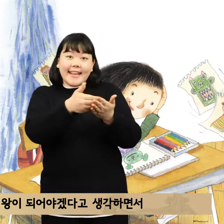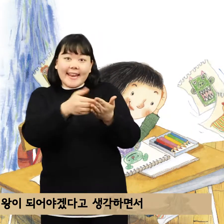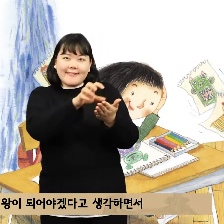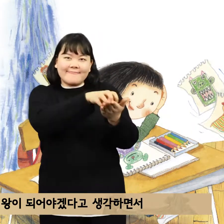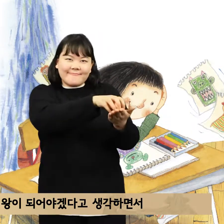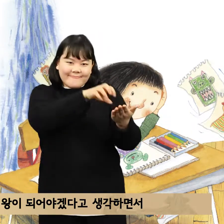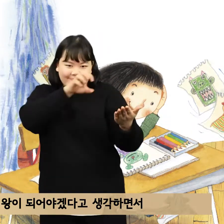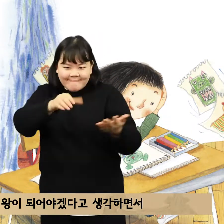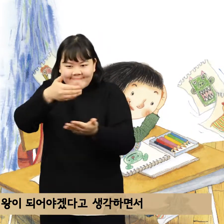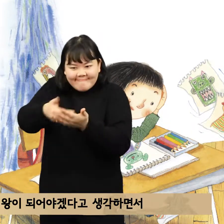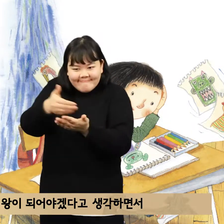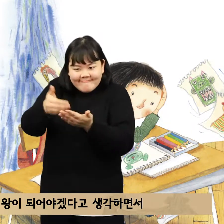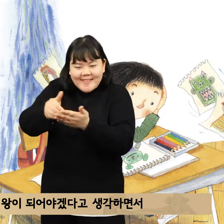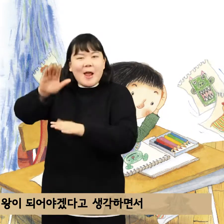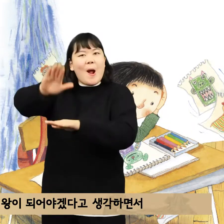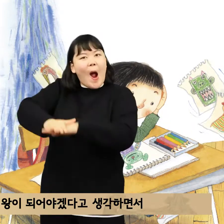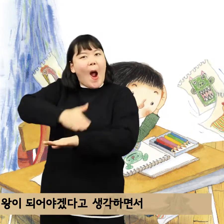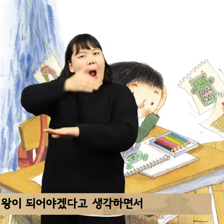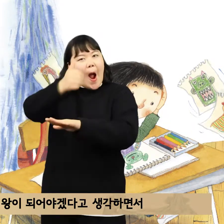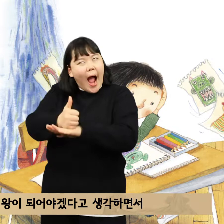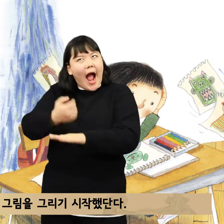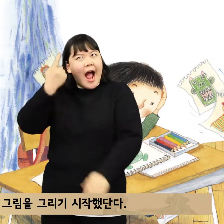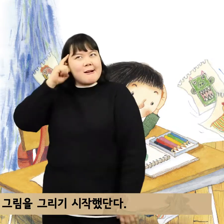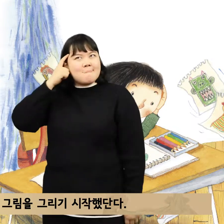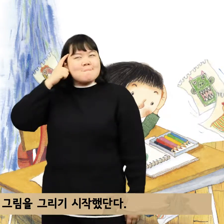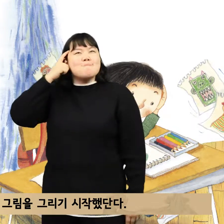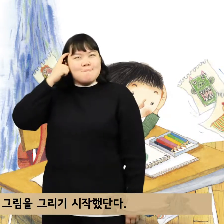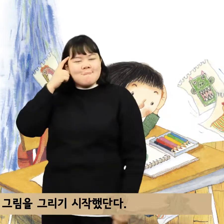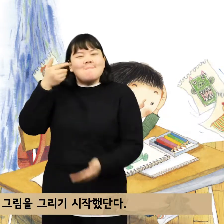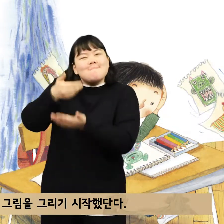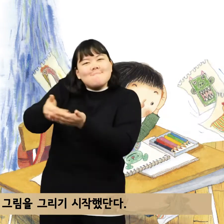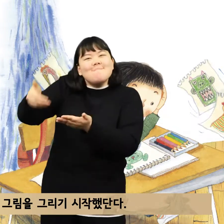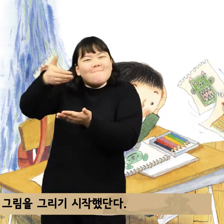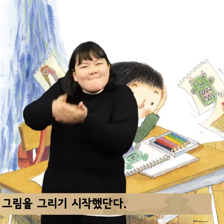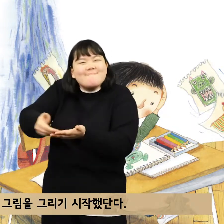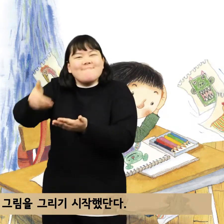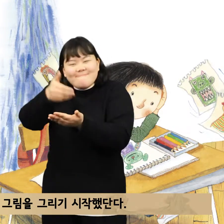그리기 왕이 되어야겠다고 생각하면서 빈